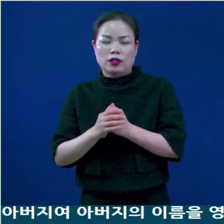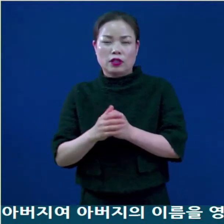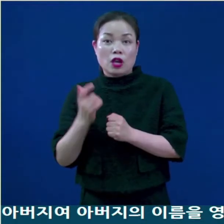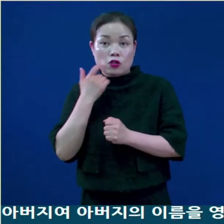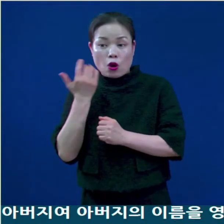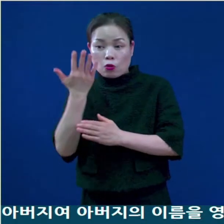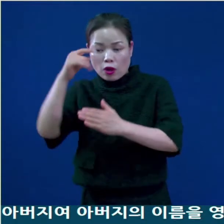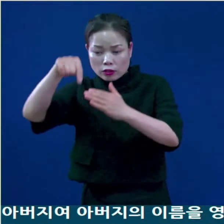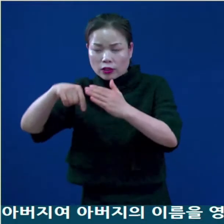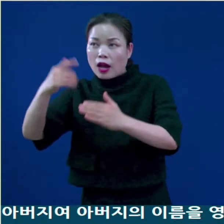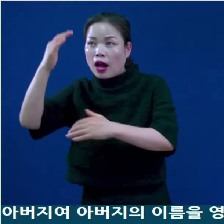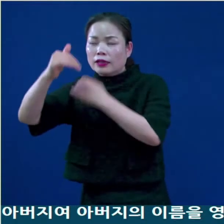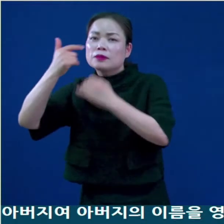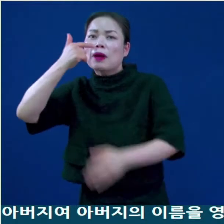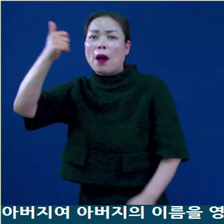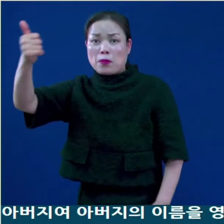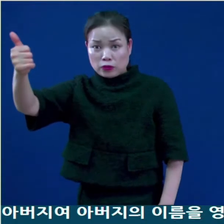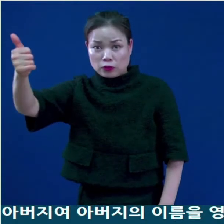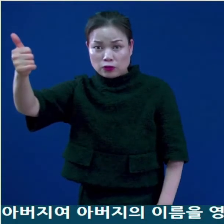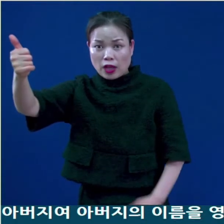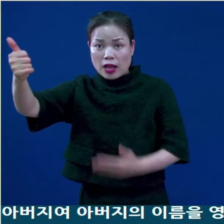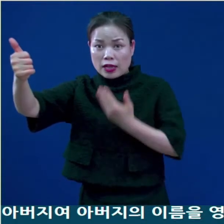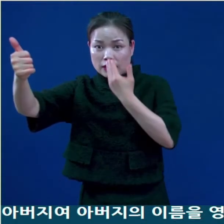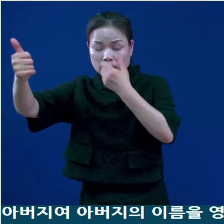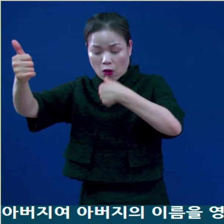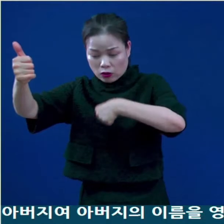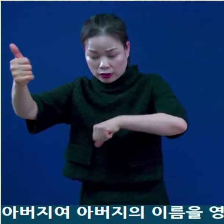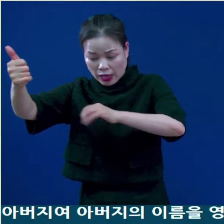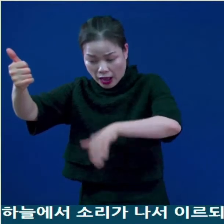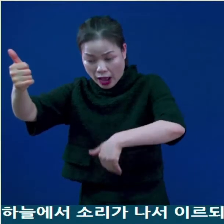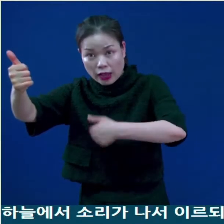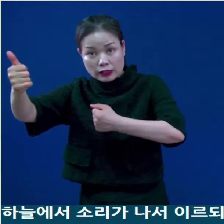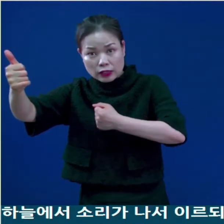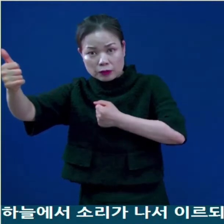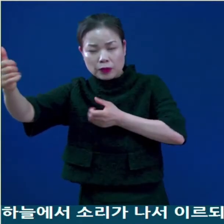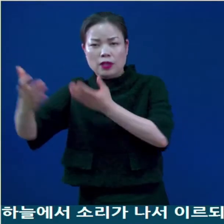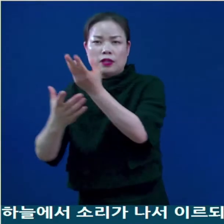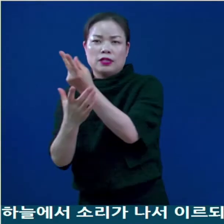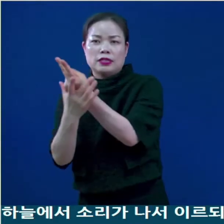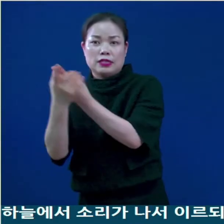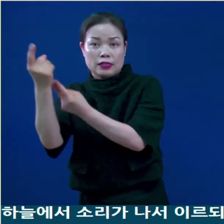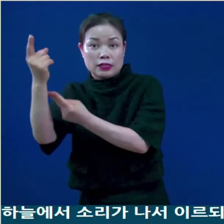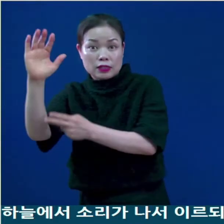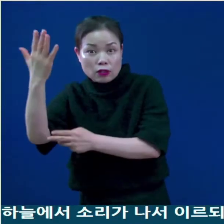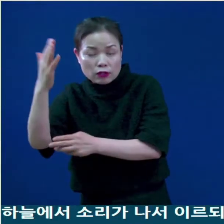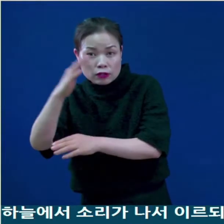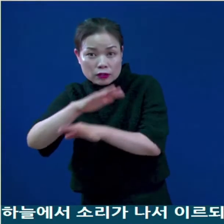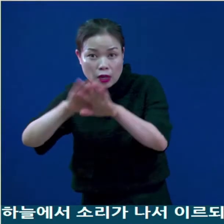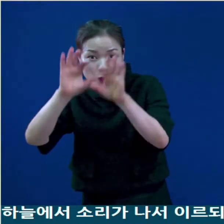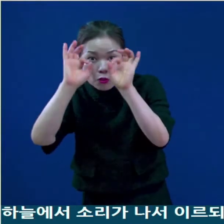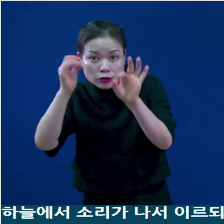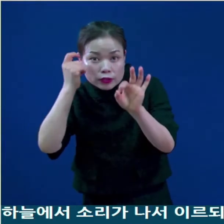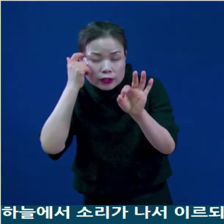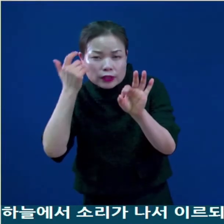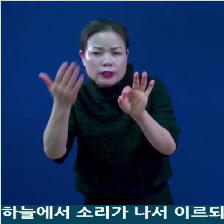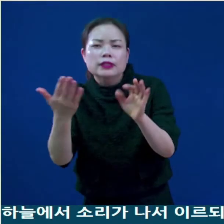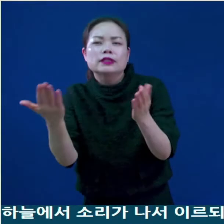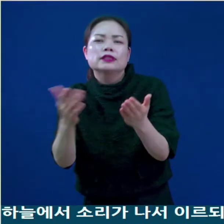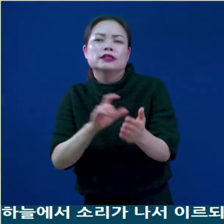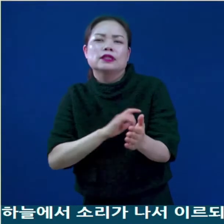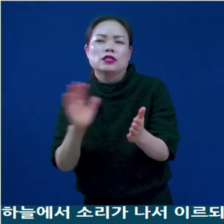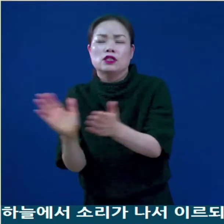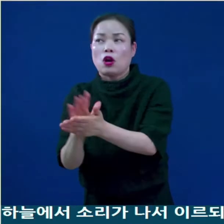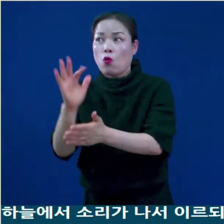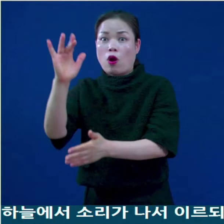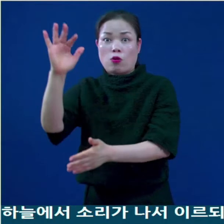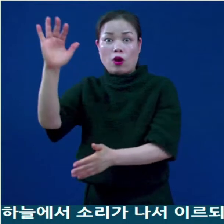중심으로 하나님 아버지와 성자 하나님이 일치가 되는 거예요. 모습이 잘 보였죠? 그 이름을